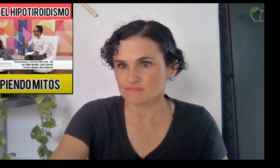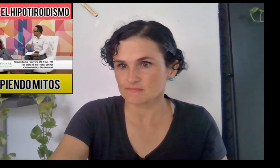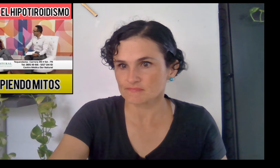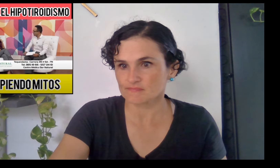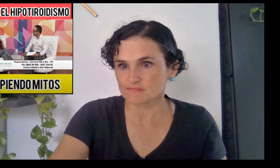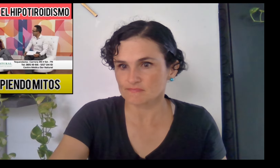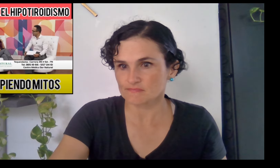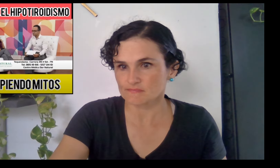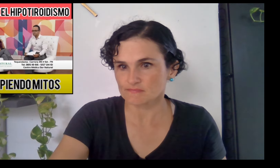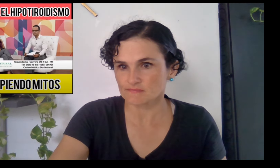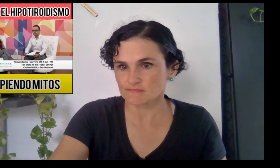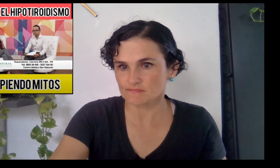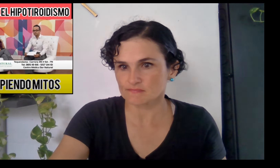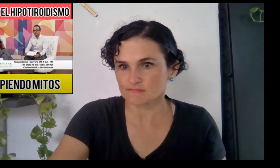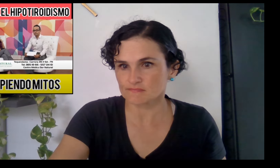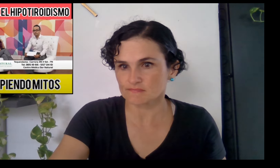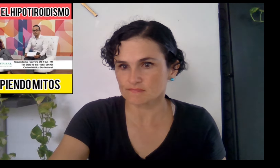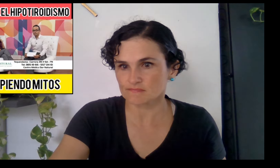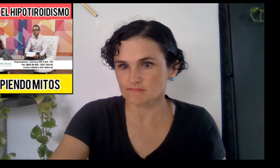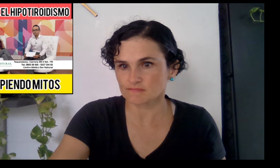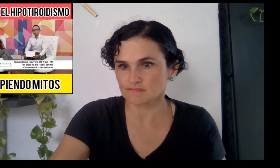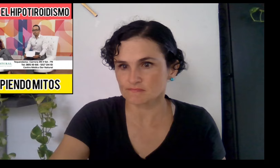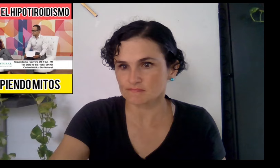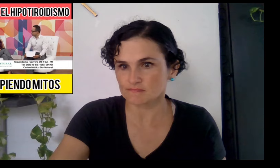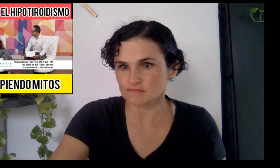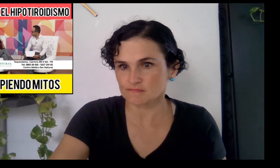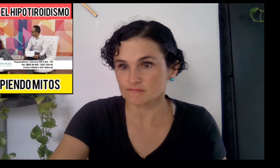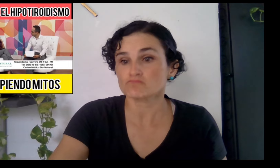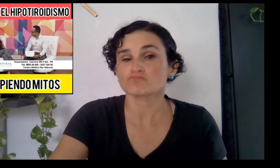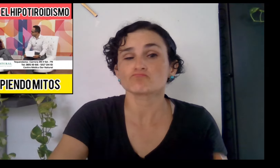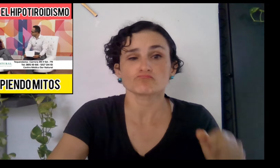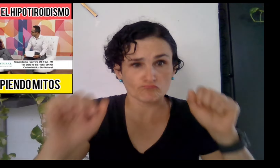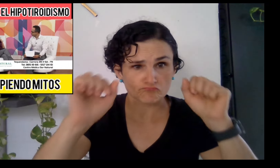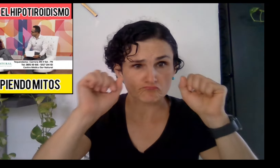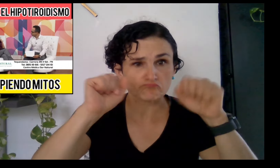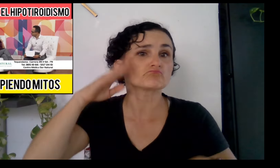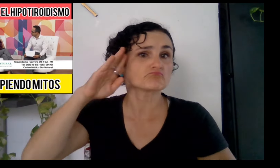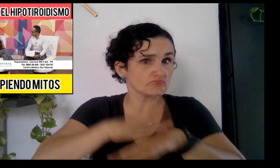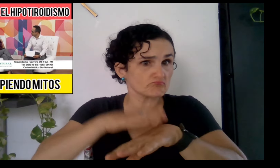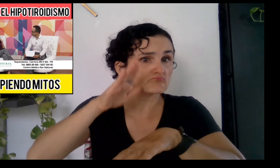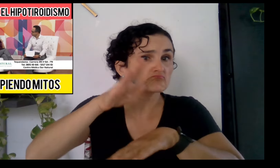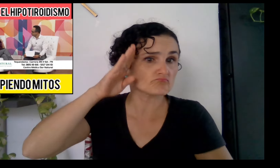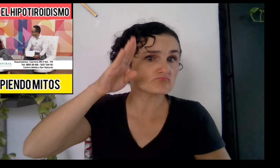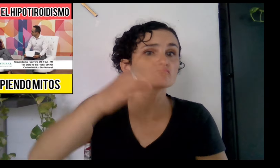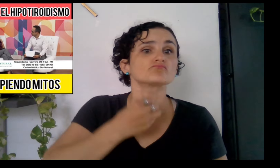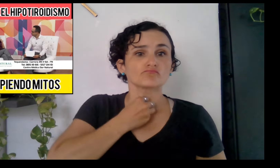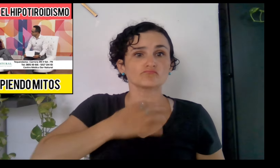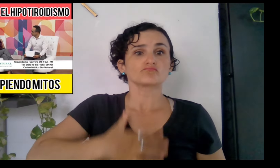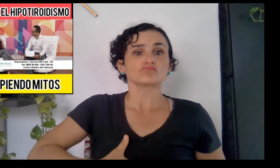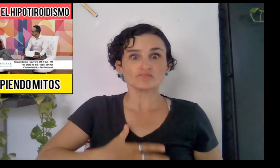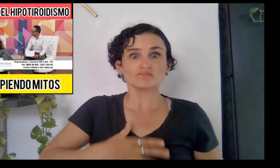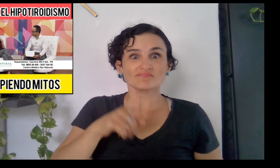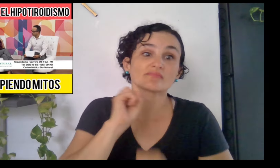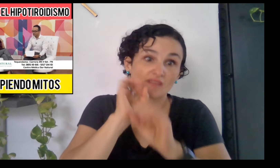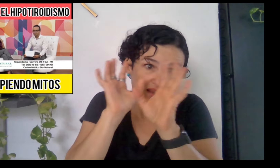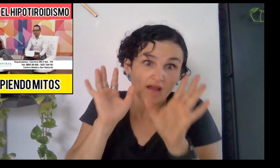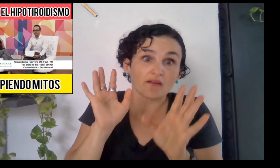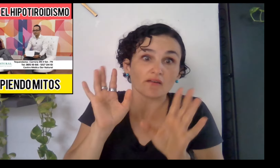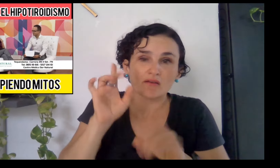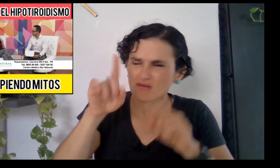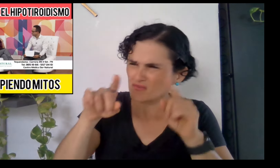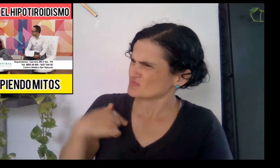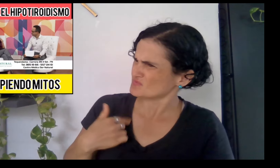¿Pueden sufrir de la tiroides? Claro, totalmente. Y por eso es que tú tienes allí, nombras una cantidad de síntomas y las personas dicen, no, pero entonces yo tengo